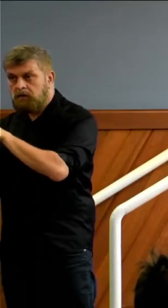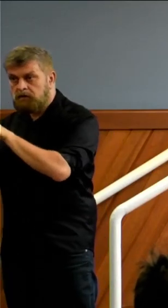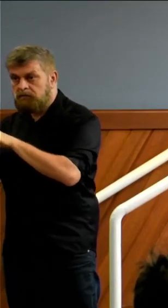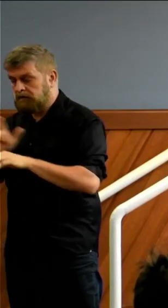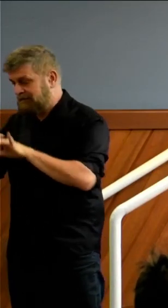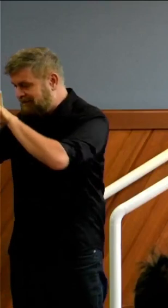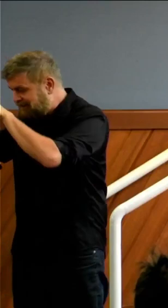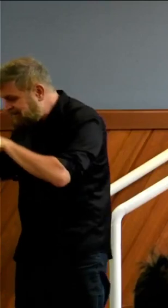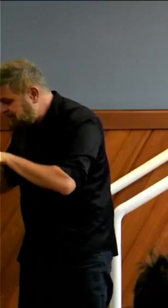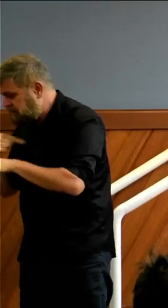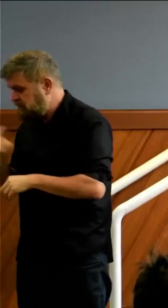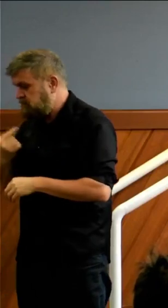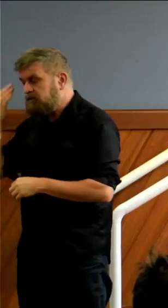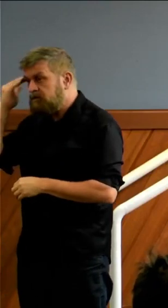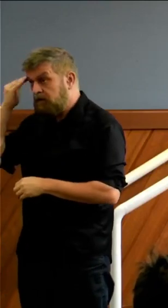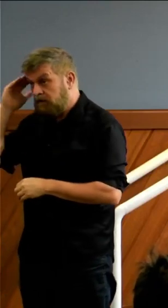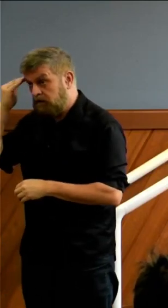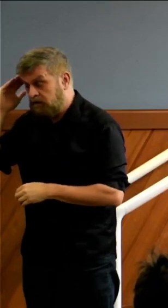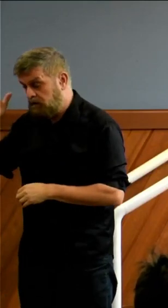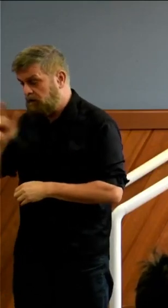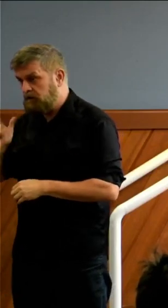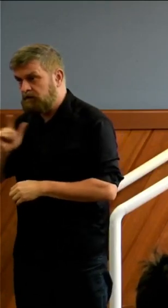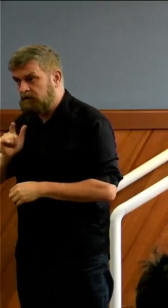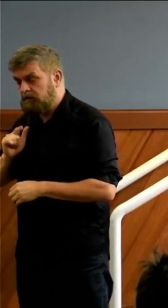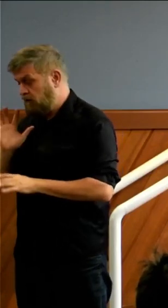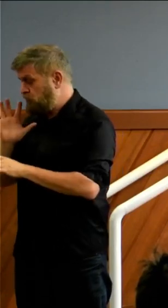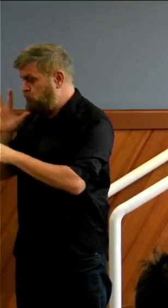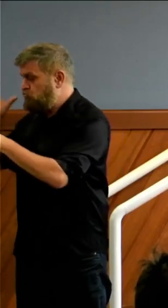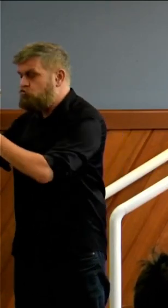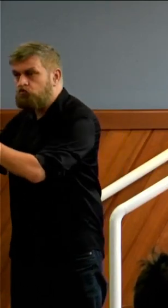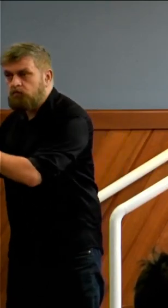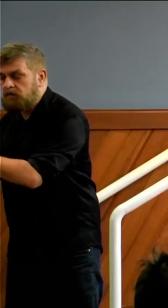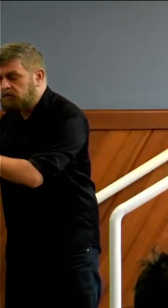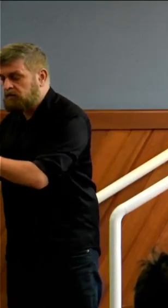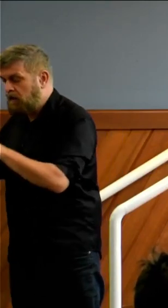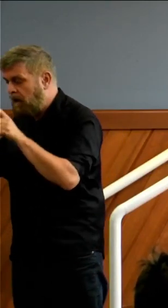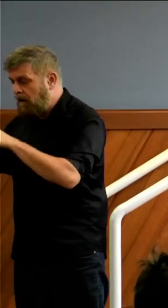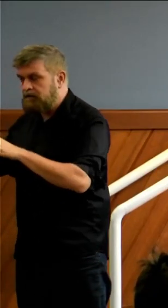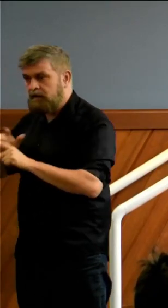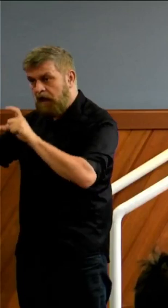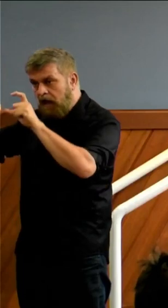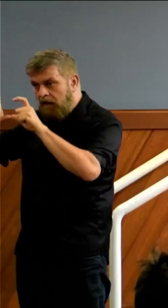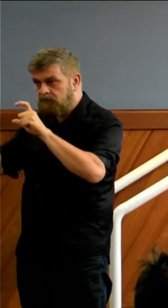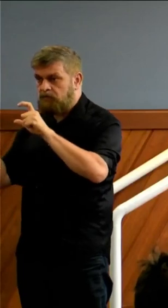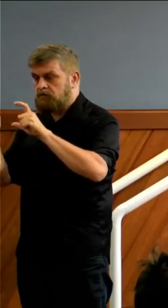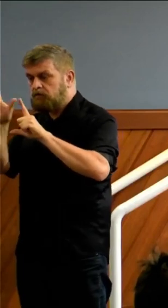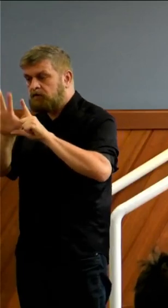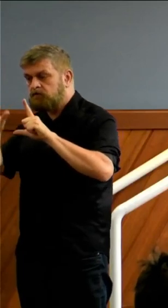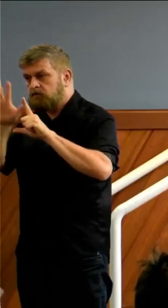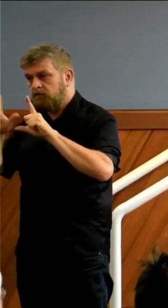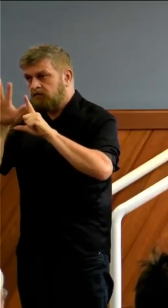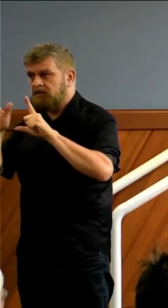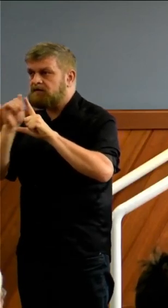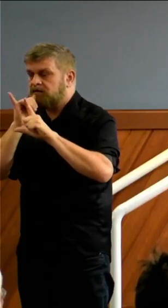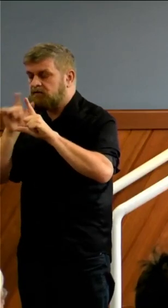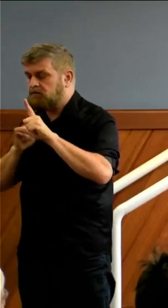A digitalização, a gente tem que entender, é um acesso completo. A gente tem que dar a possibilidade à foto, ela não é só aquilo que está no meio, por